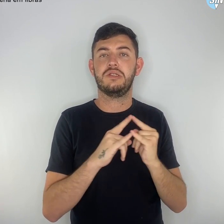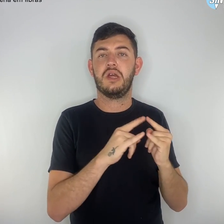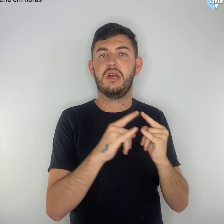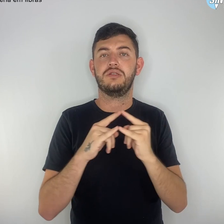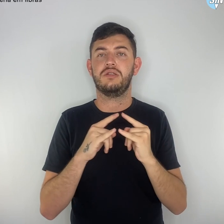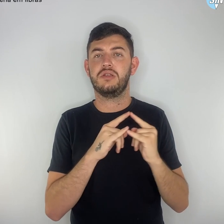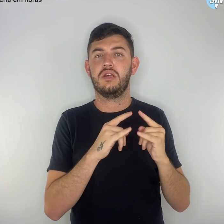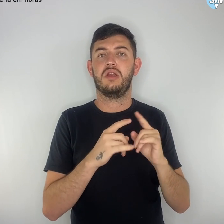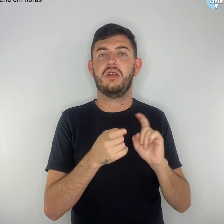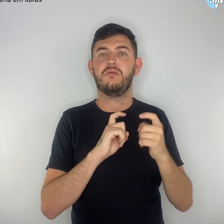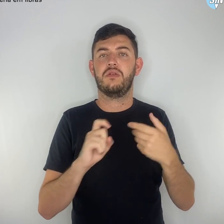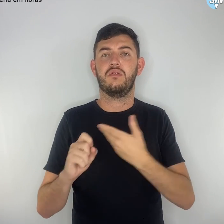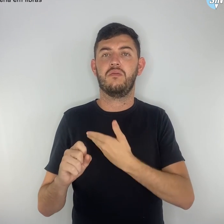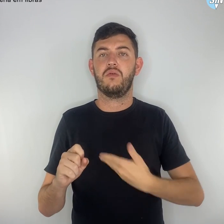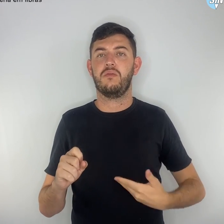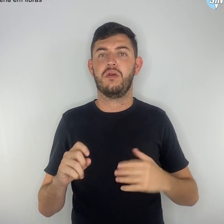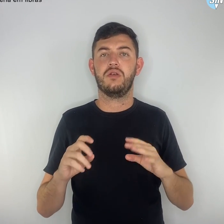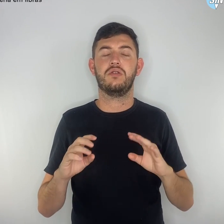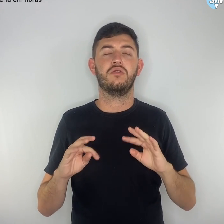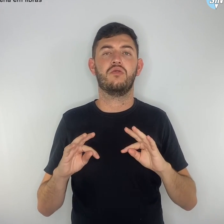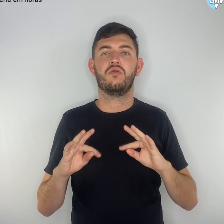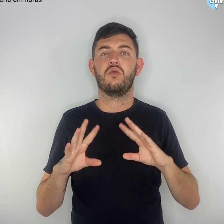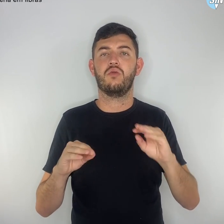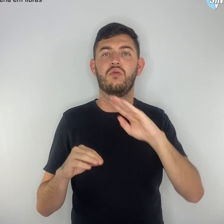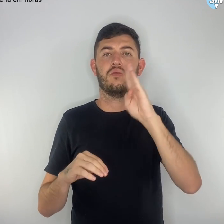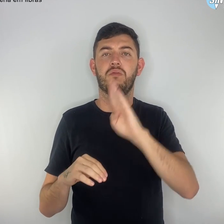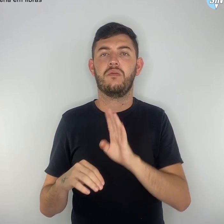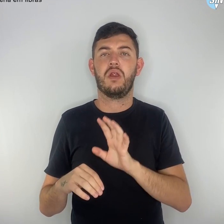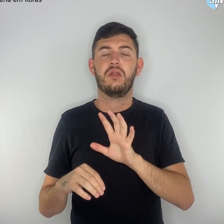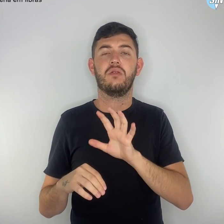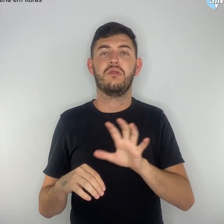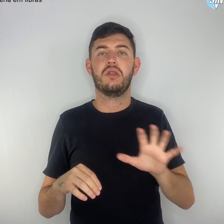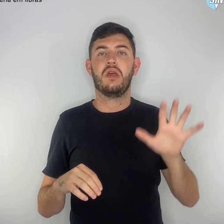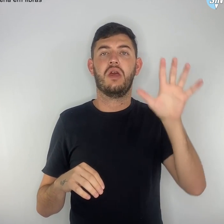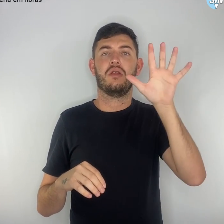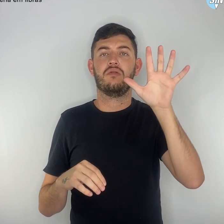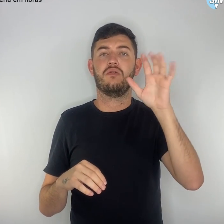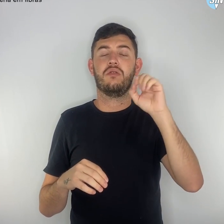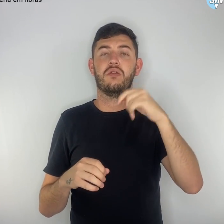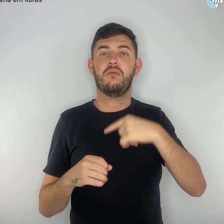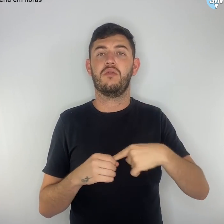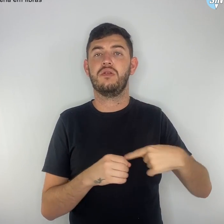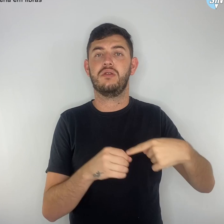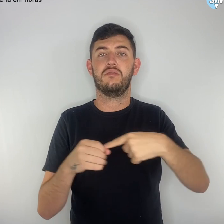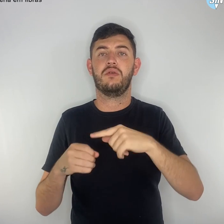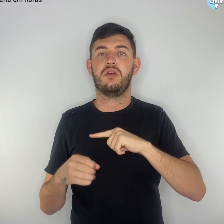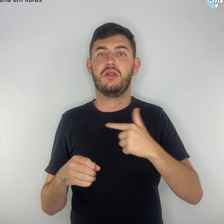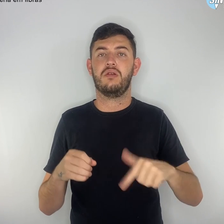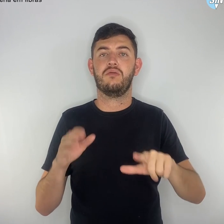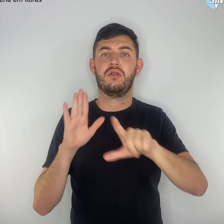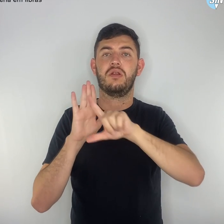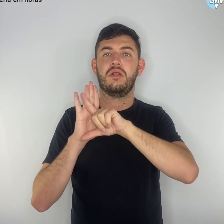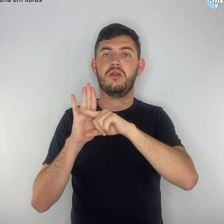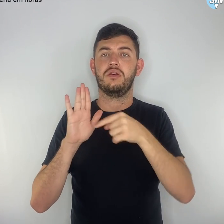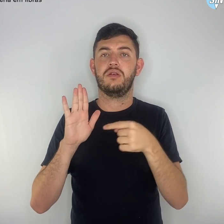da federação e dos municípios que não tenham legislação específica sobre o